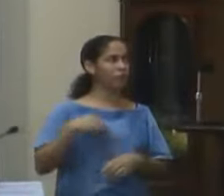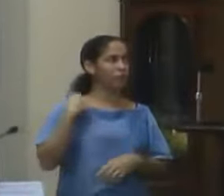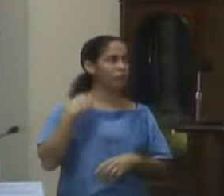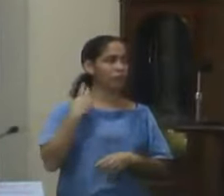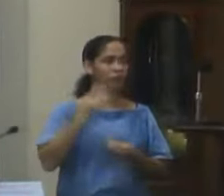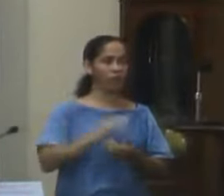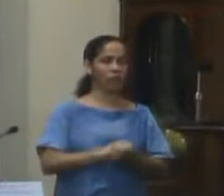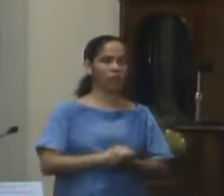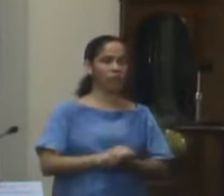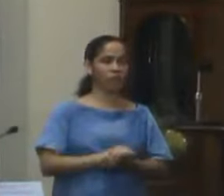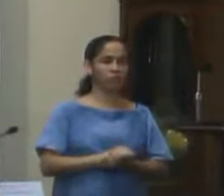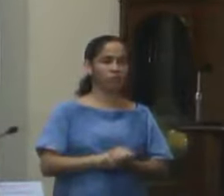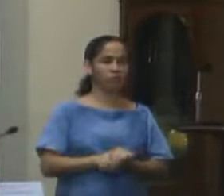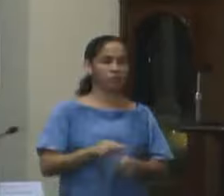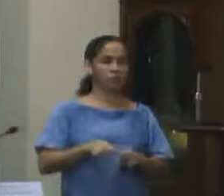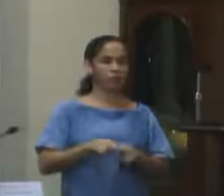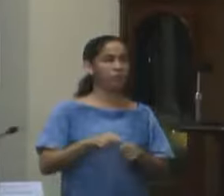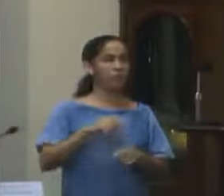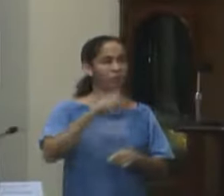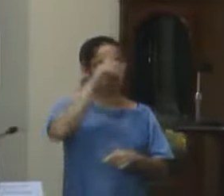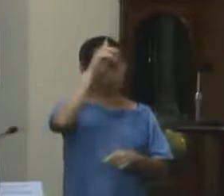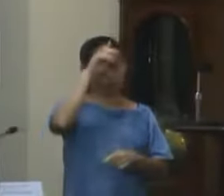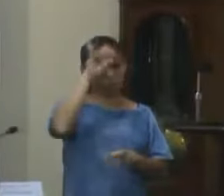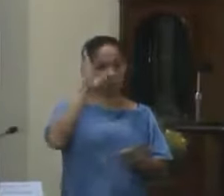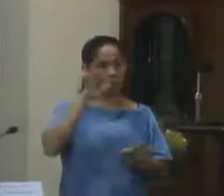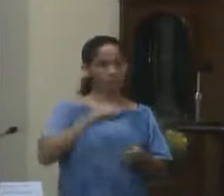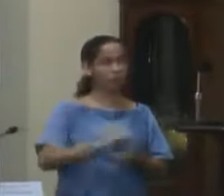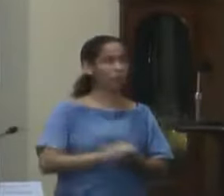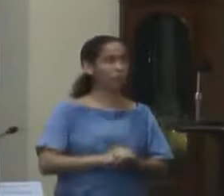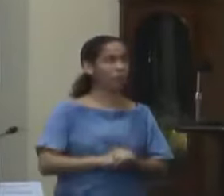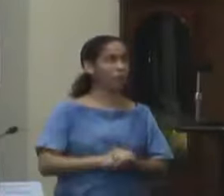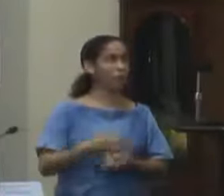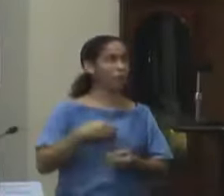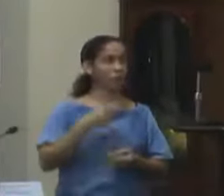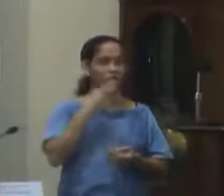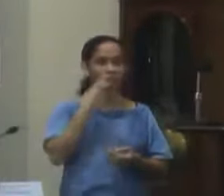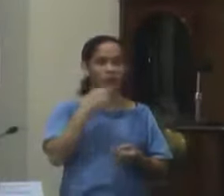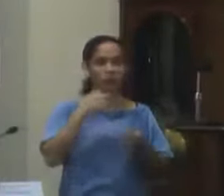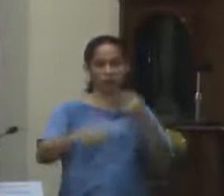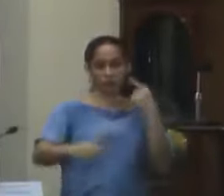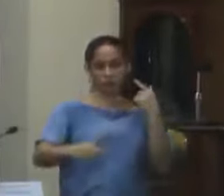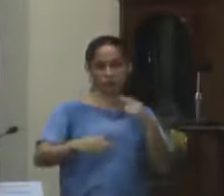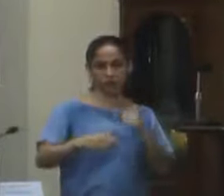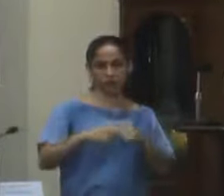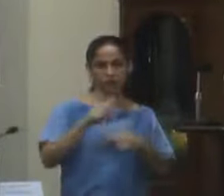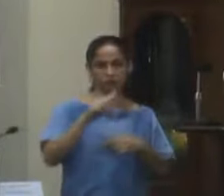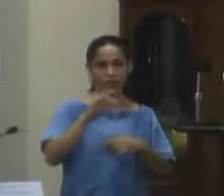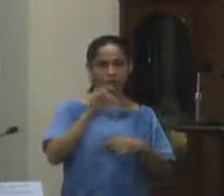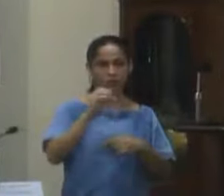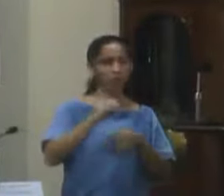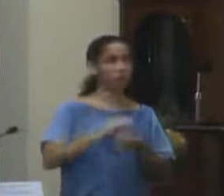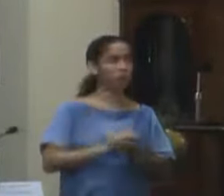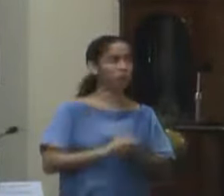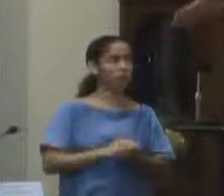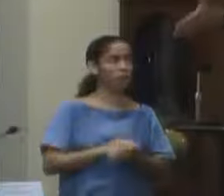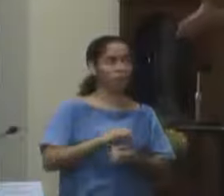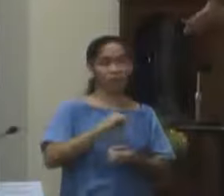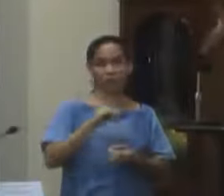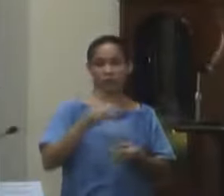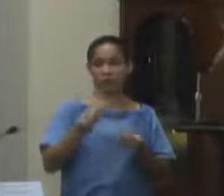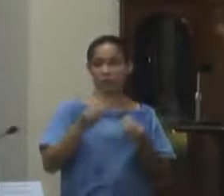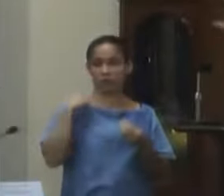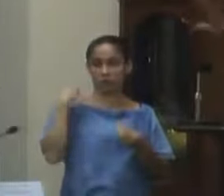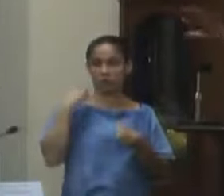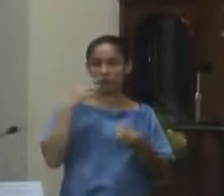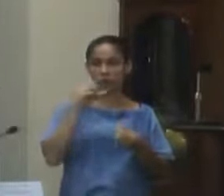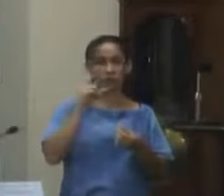do projeto, contrário, logicamente, que eu já deixo o meu parecer, contrário ao veto, porque como o vereador Silvio mesmo